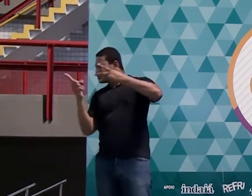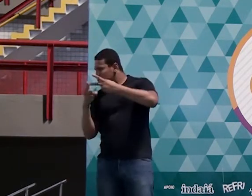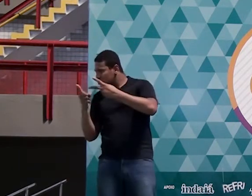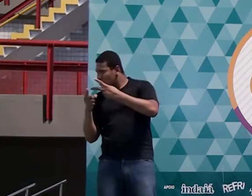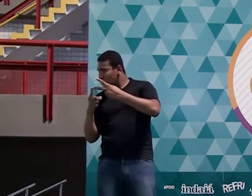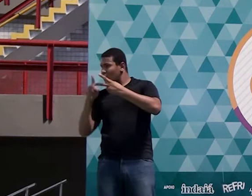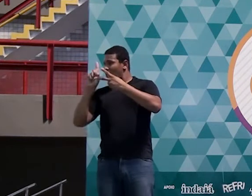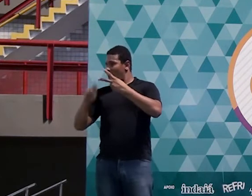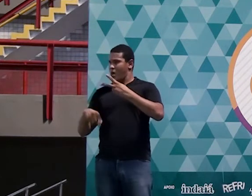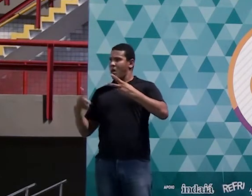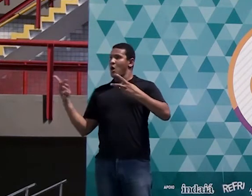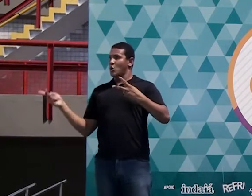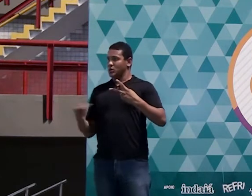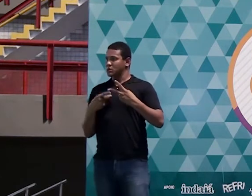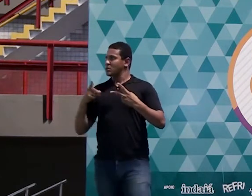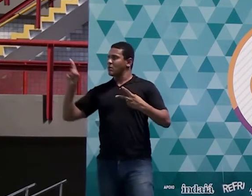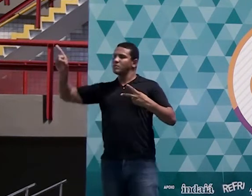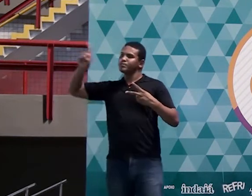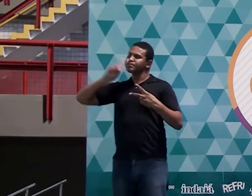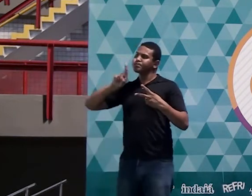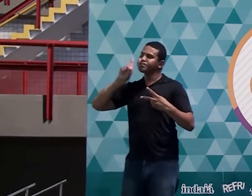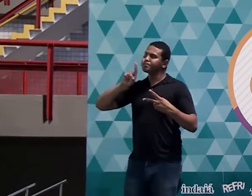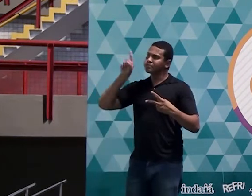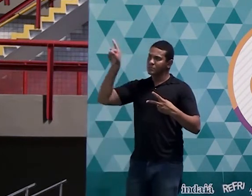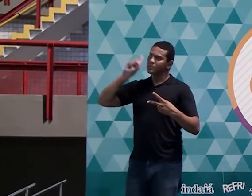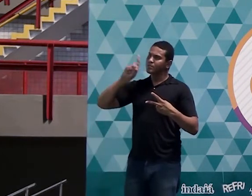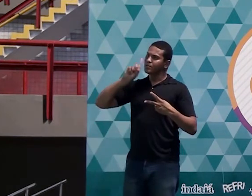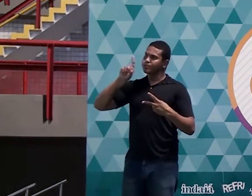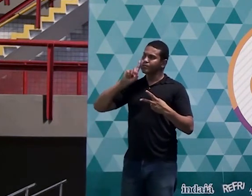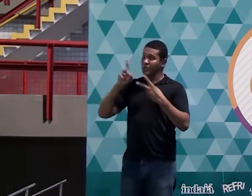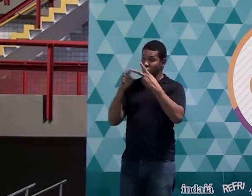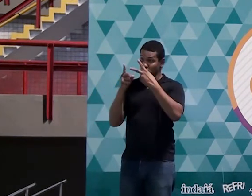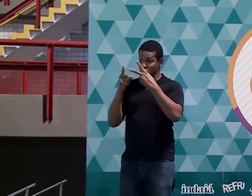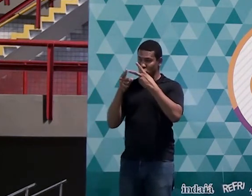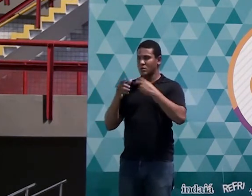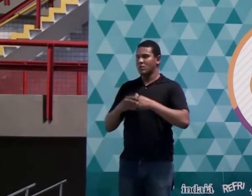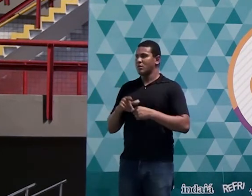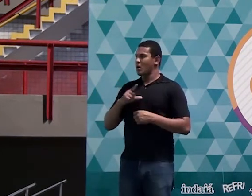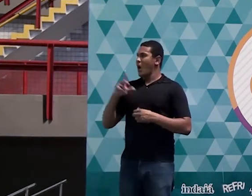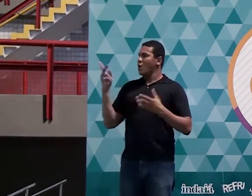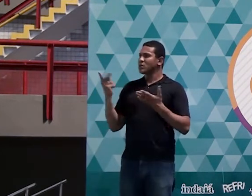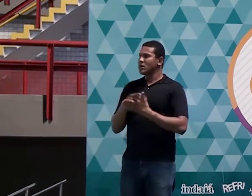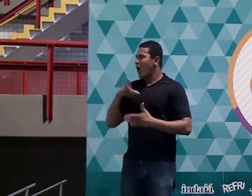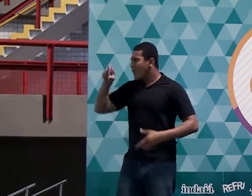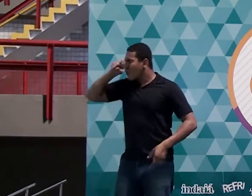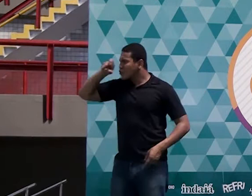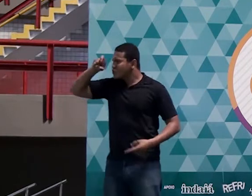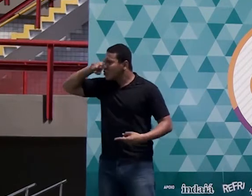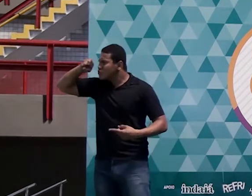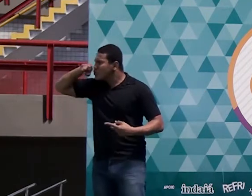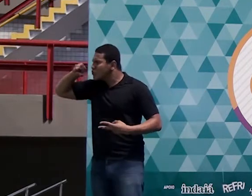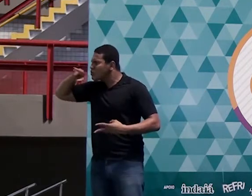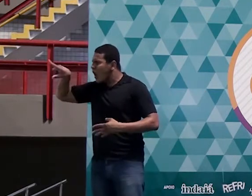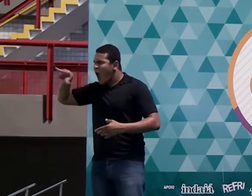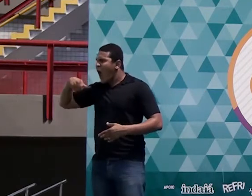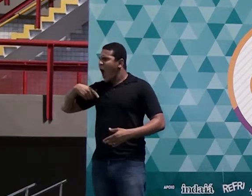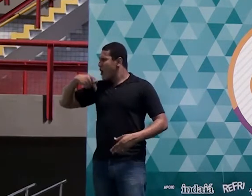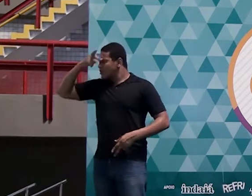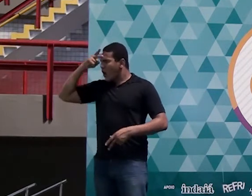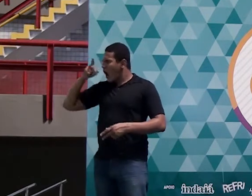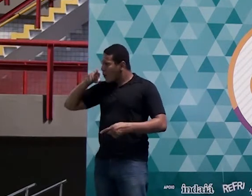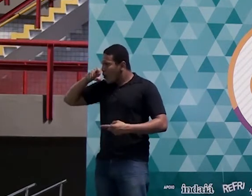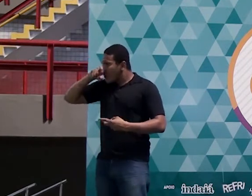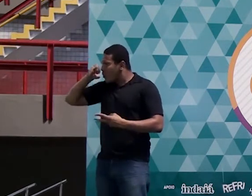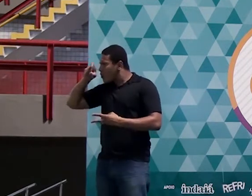a ordenação de se matar várias pessoas acusadas de quê? Bruxaria. Que os